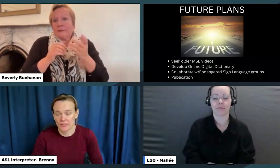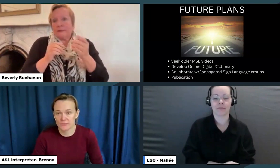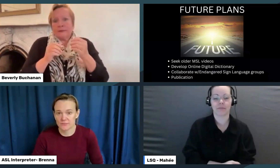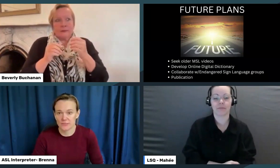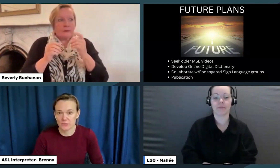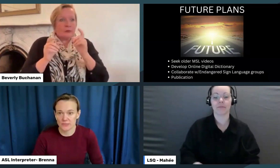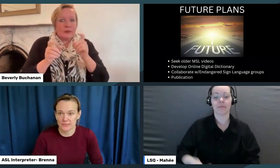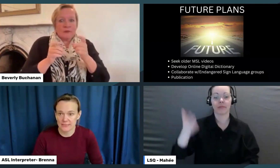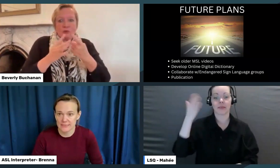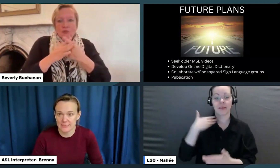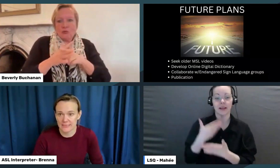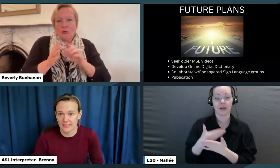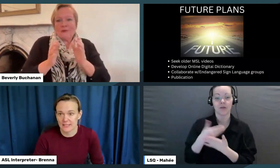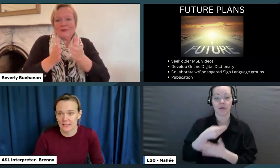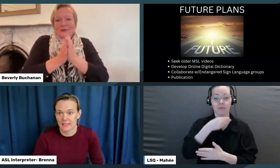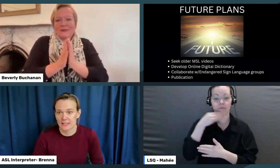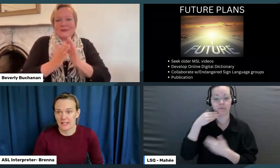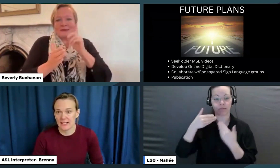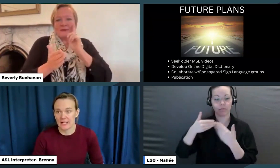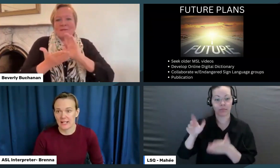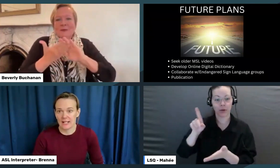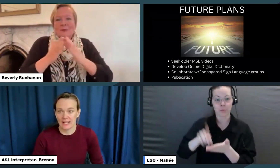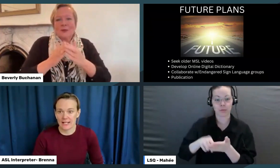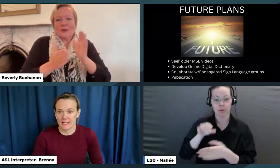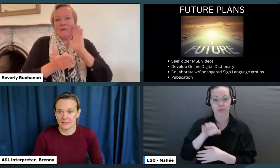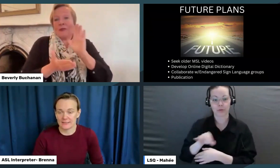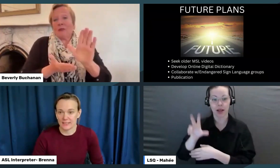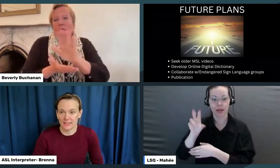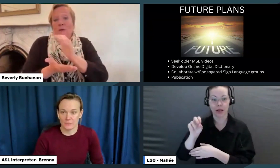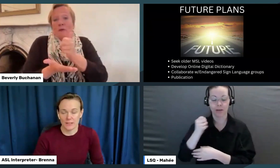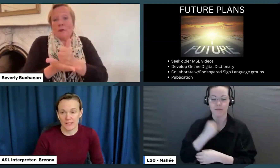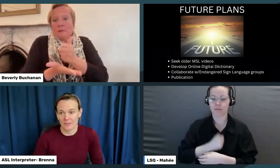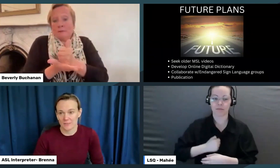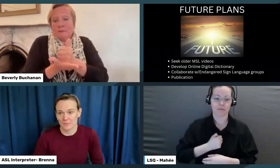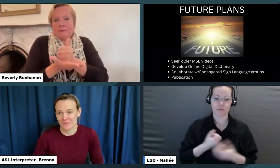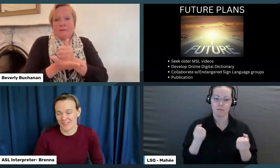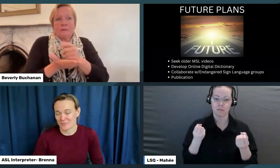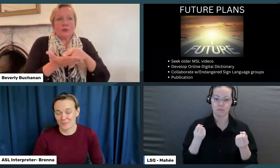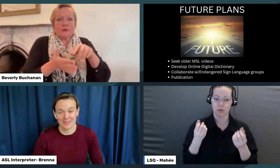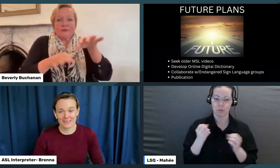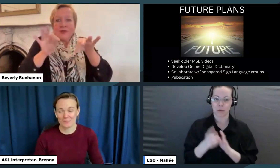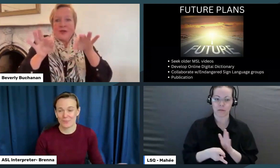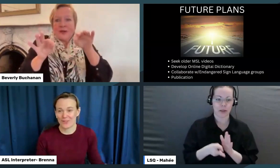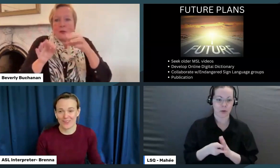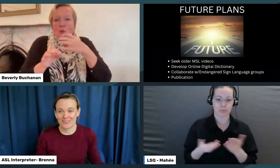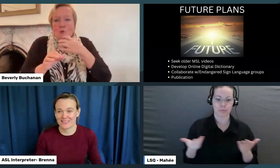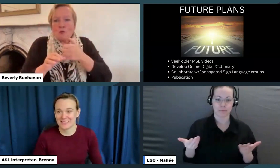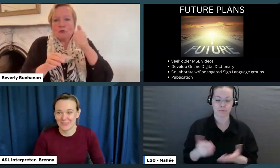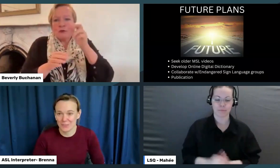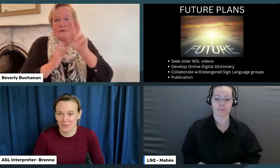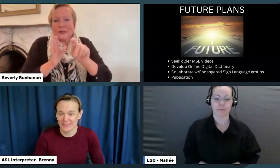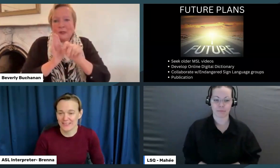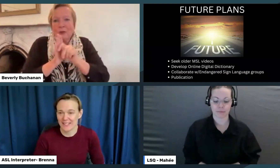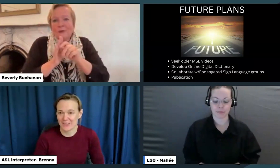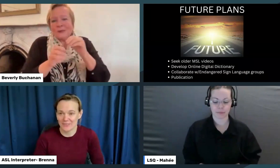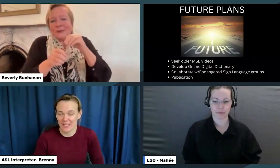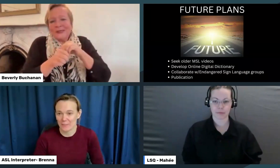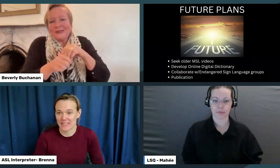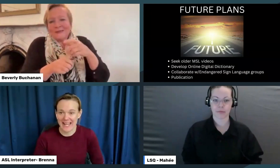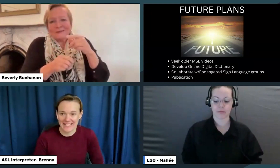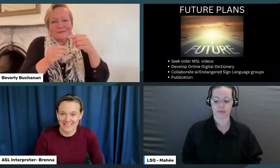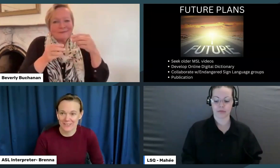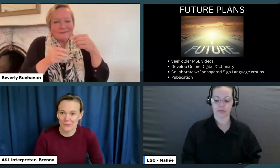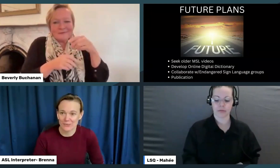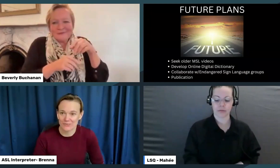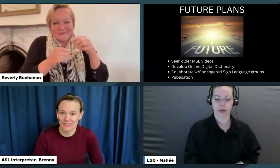s'il y a des vidéos qui existent, c'est-à-dire plus anciennes qui existent. Et aussi, justement, je lance